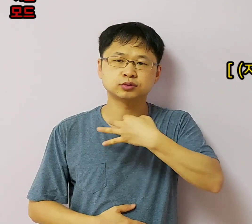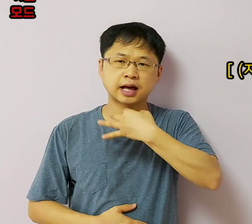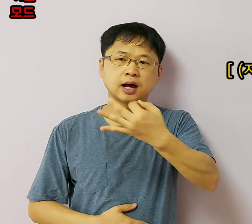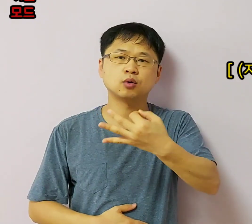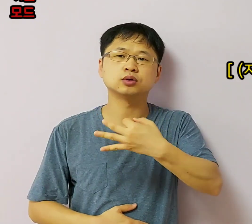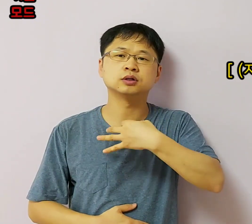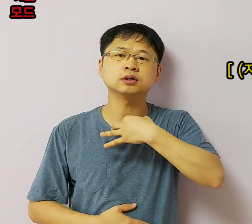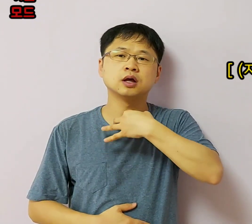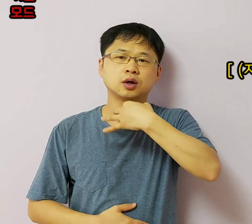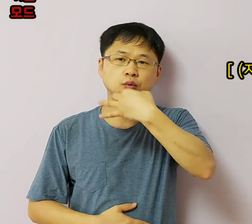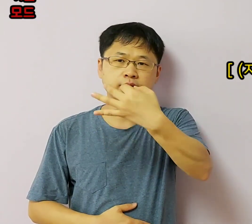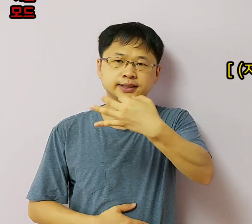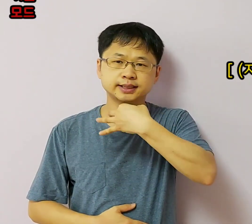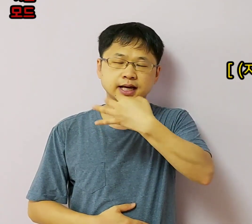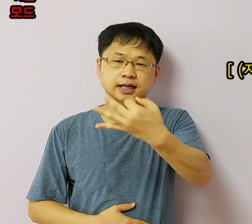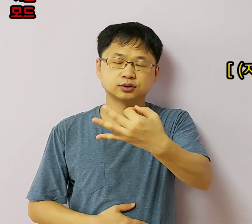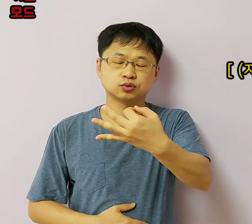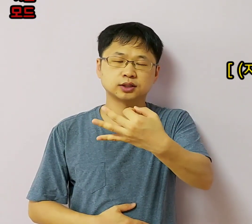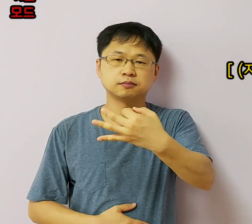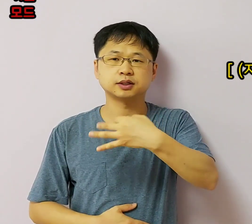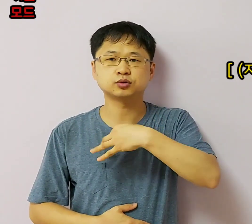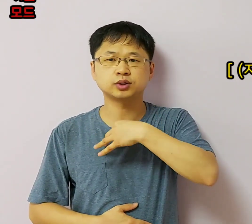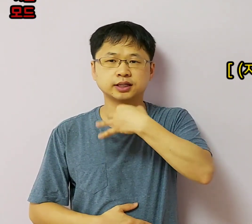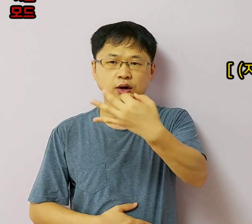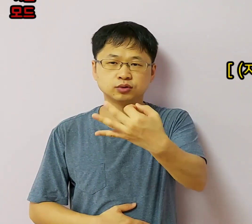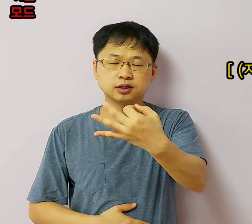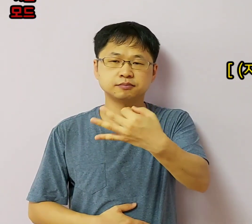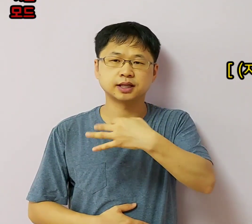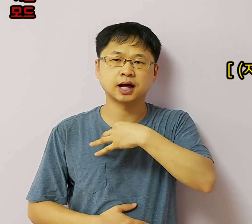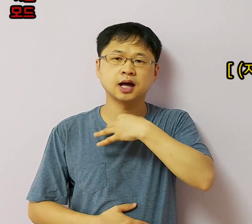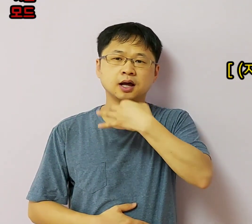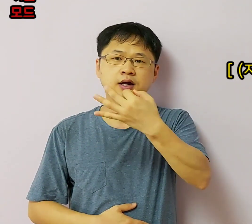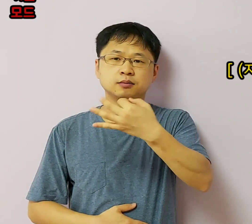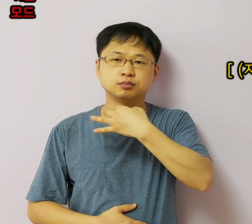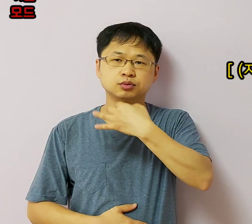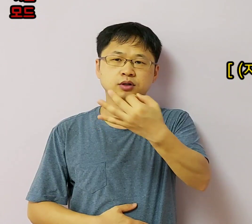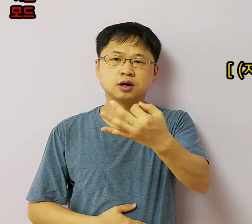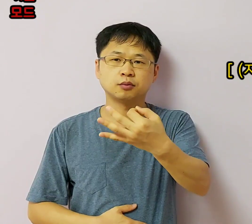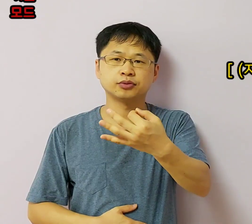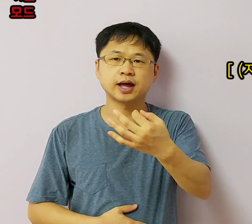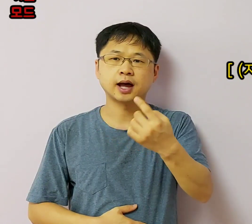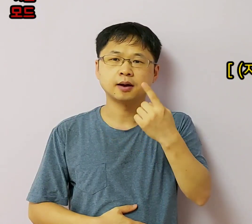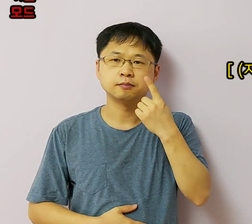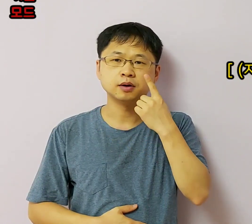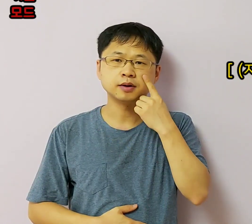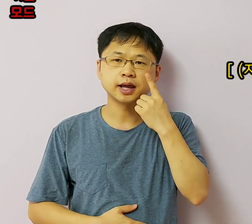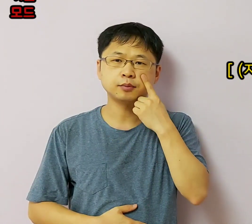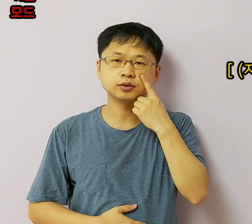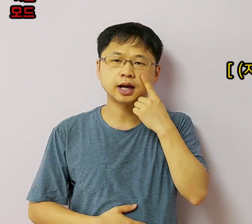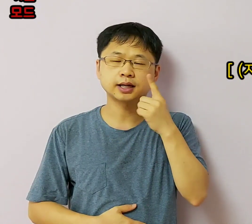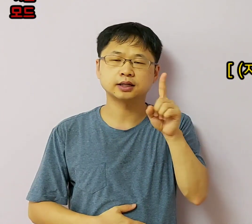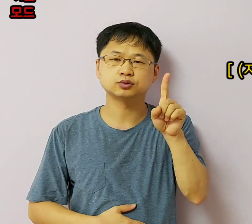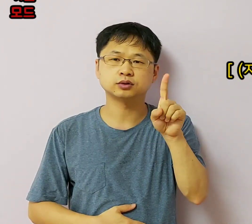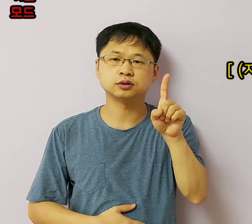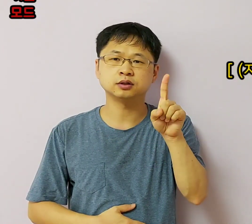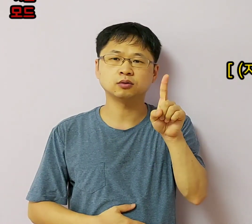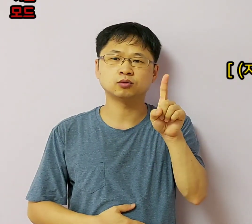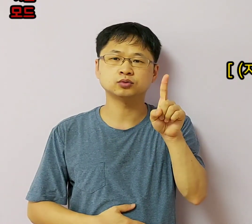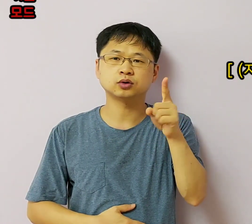부르다 혹은 외치다라는 수어가 됩니다. 소리가 나오는 겁니다. 불러본다. 뭐뭐 해보다 라는 수어는 오른손